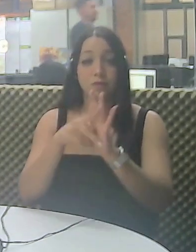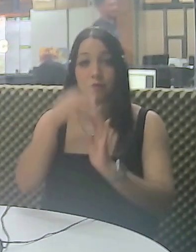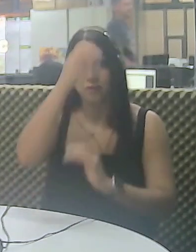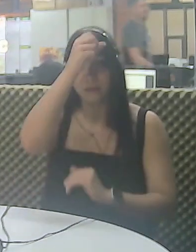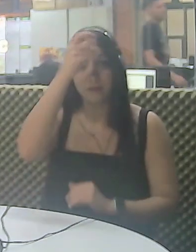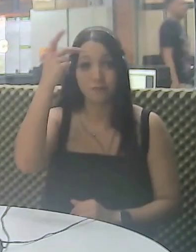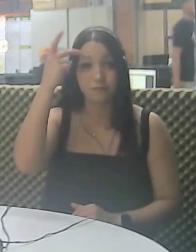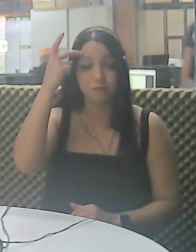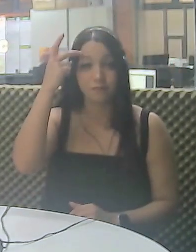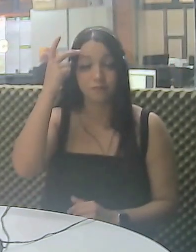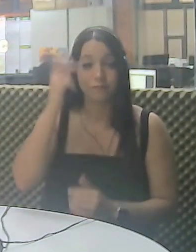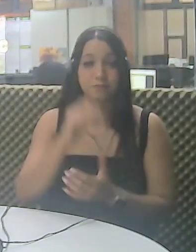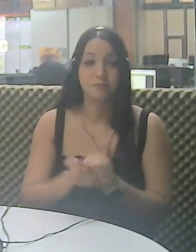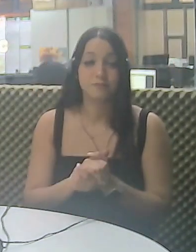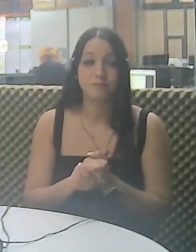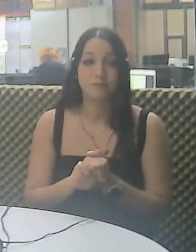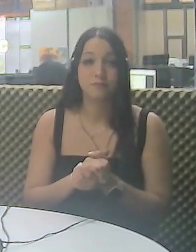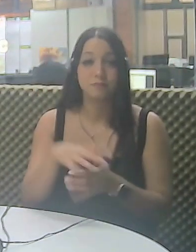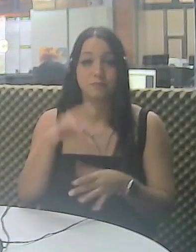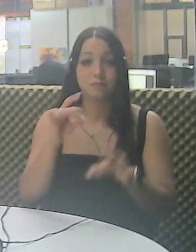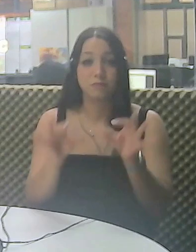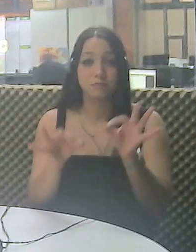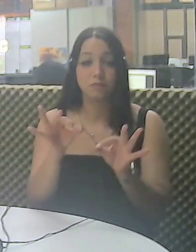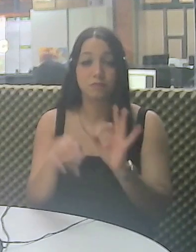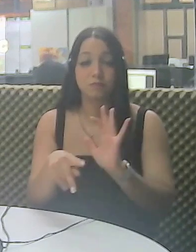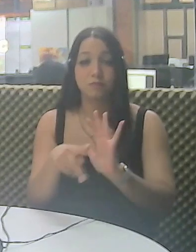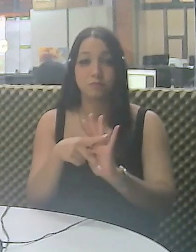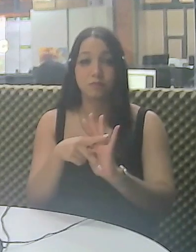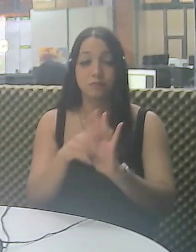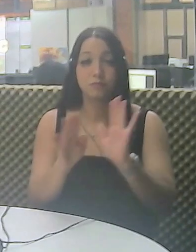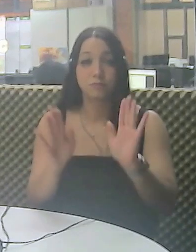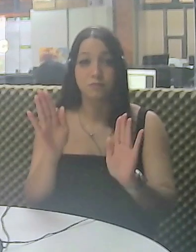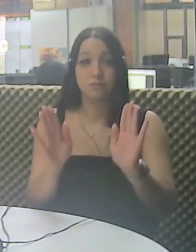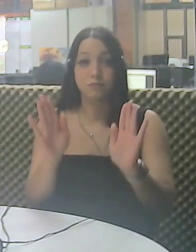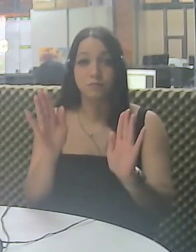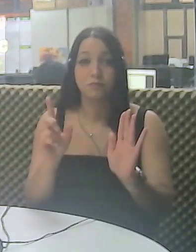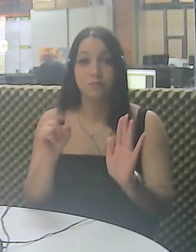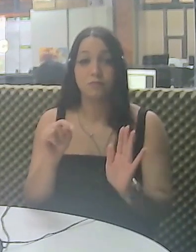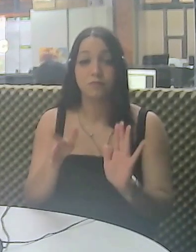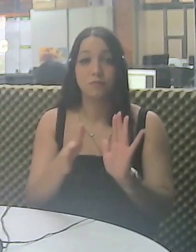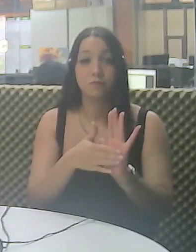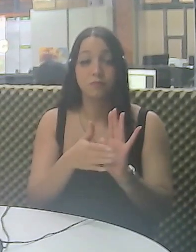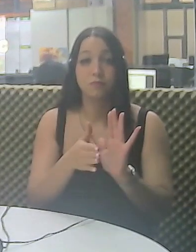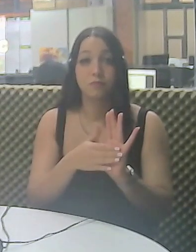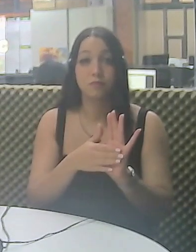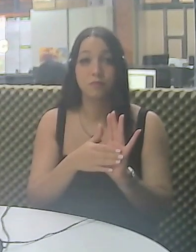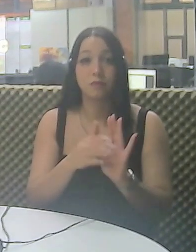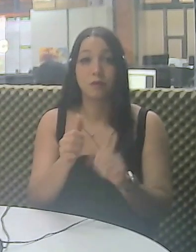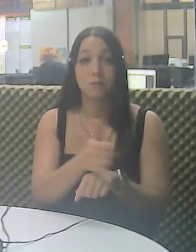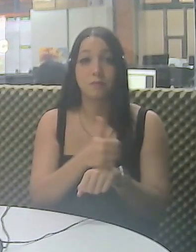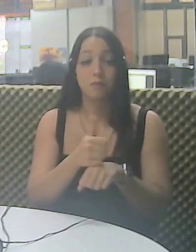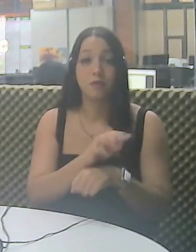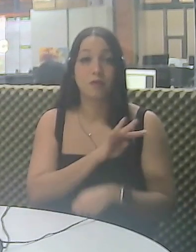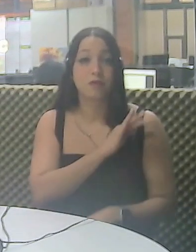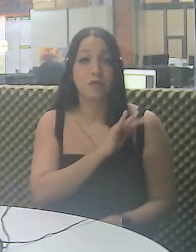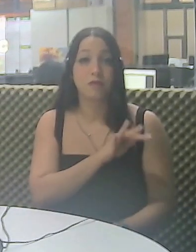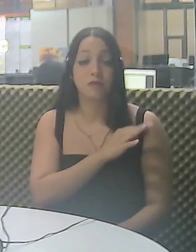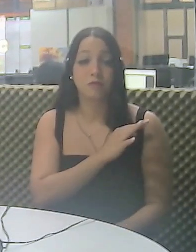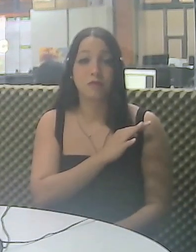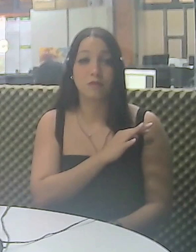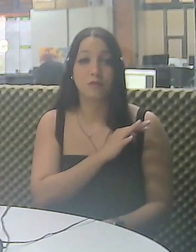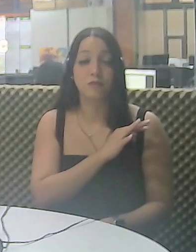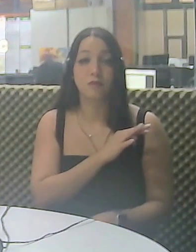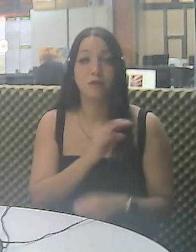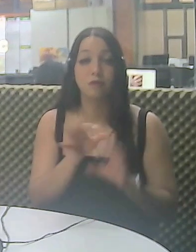Administrativo Municipal. O critério de julgamento do processo licitatório será pela proposta que possuir melhor técnica. O termo